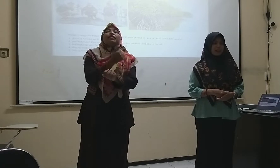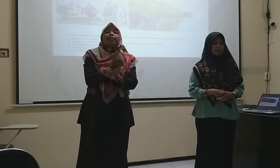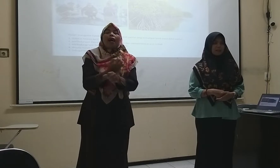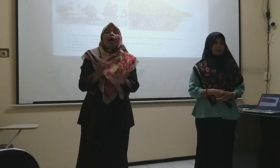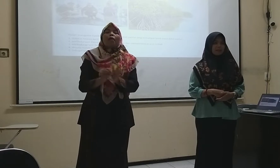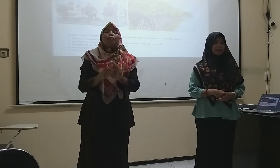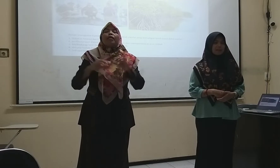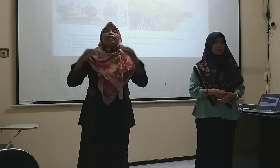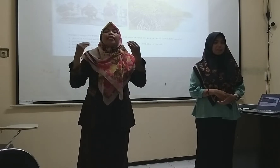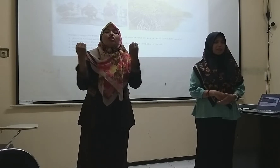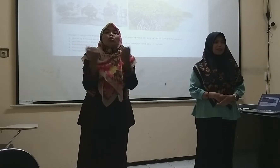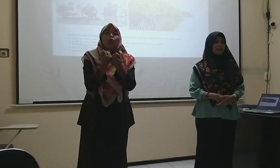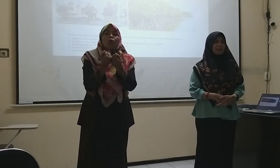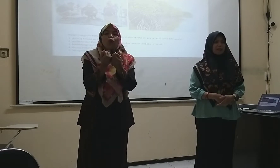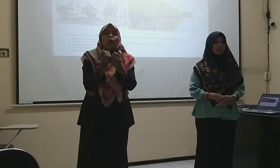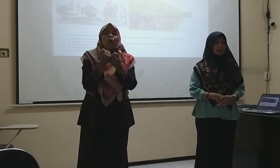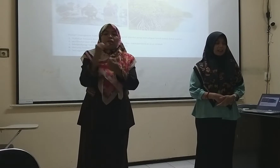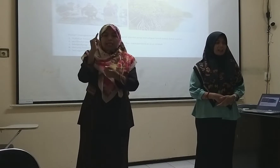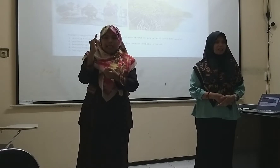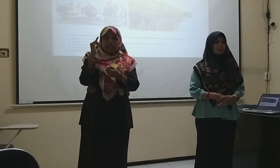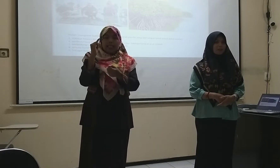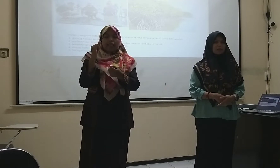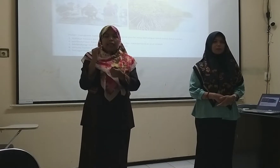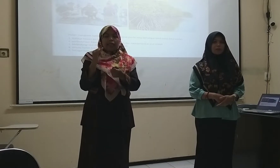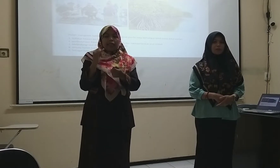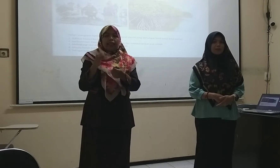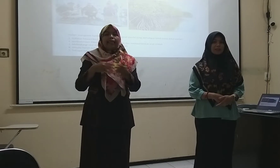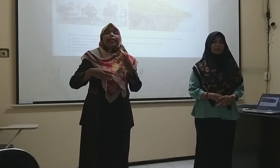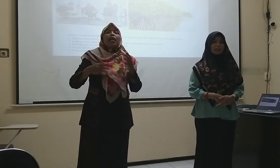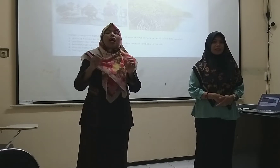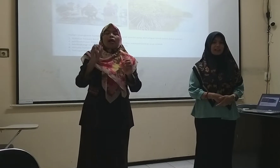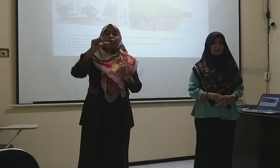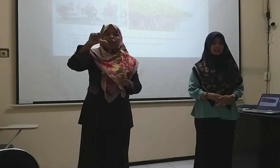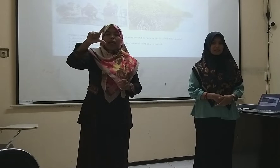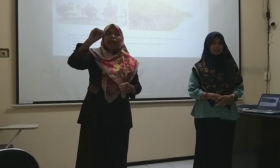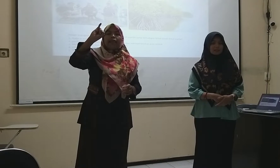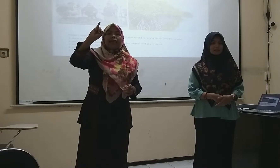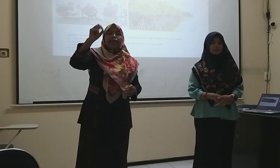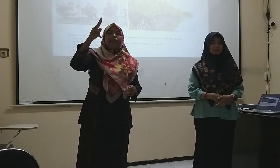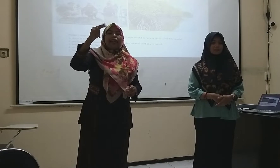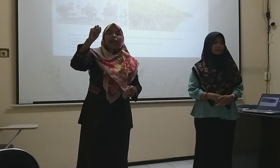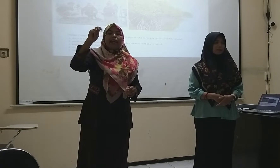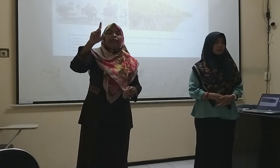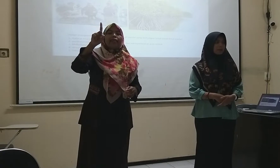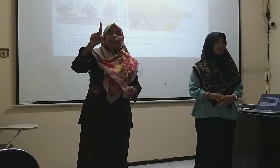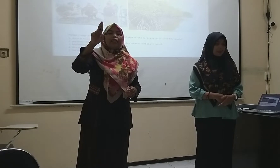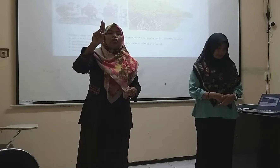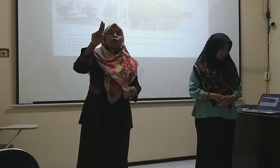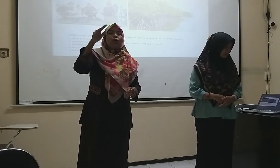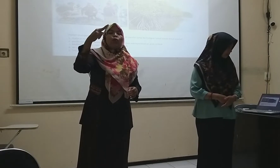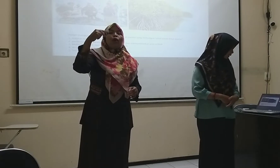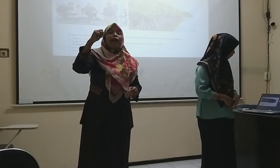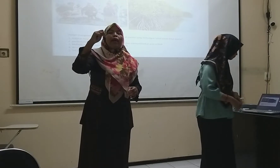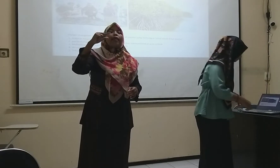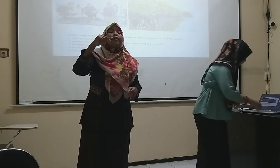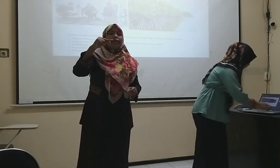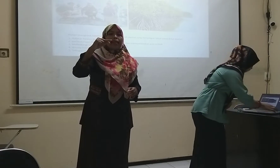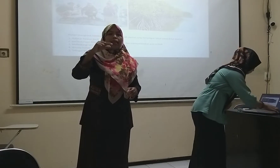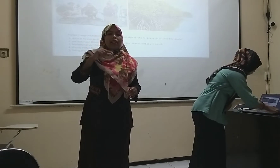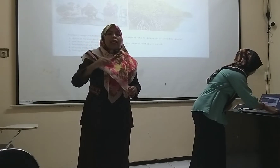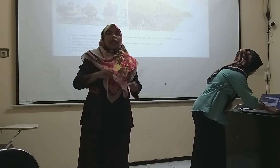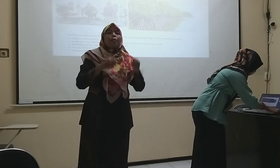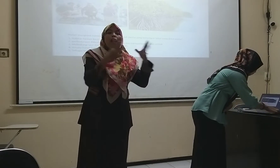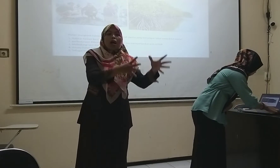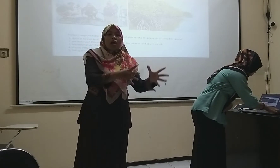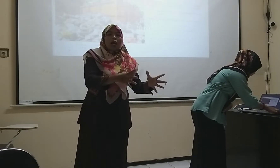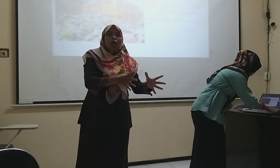Ya, dari sini mungkin ada yang ditanyakan atau masih kurang jelas? Jelas. Sudah jelas, baik.